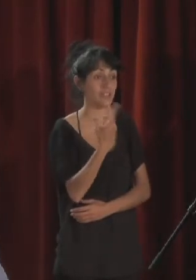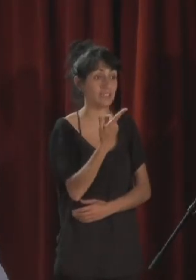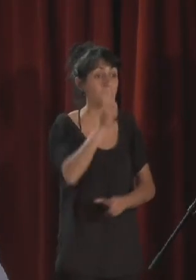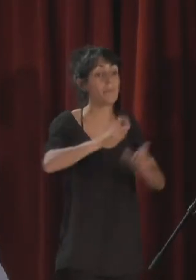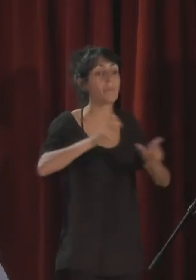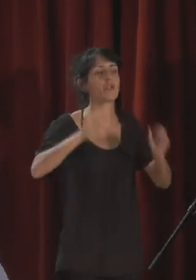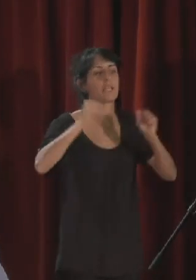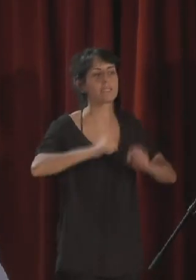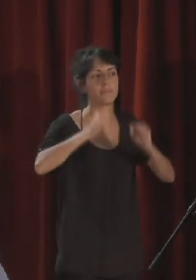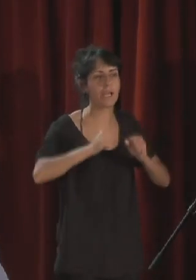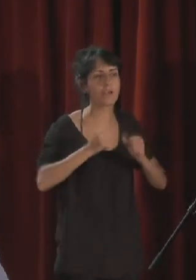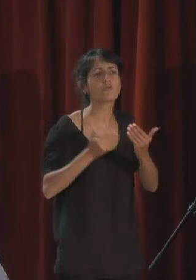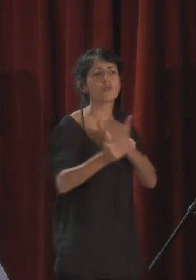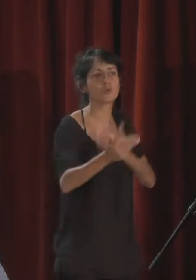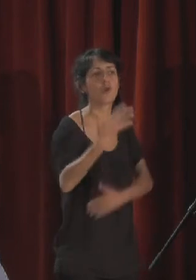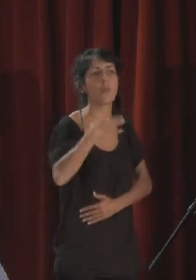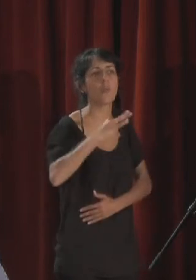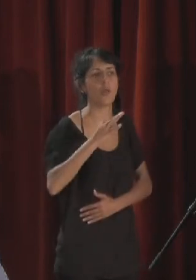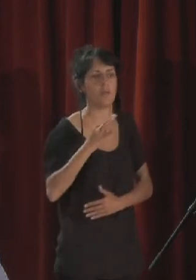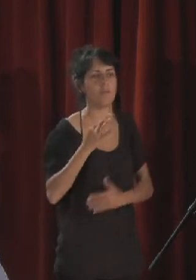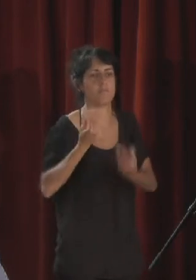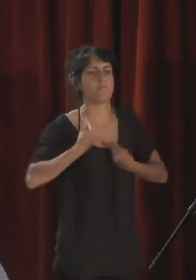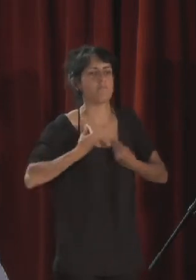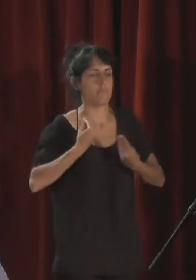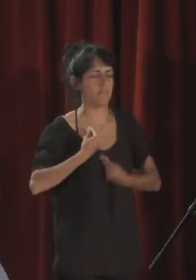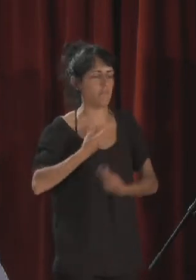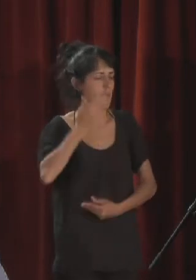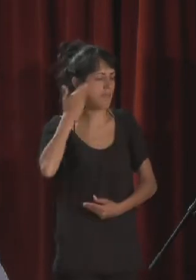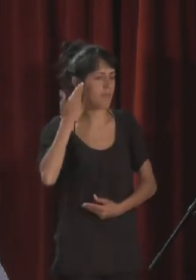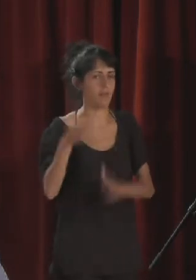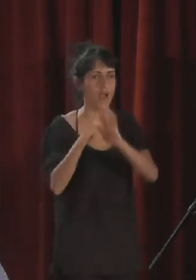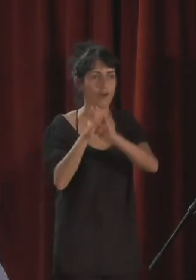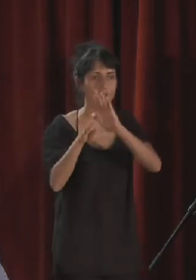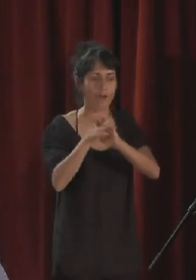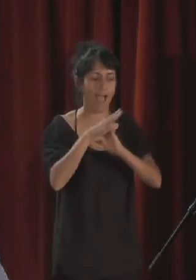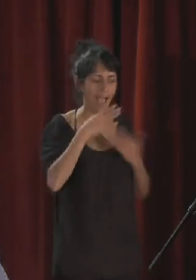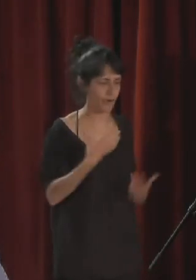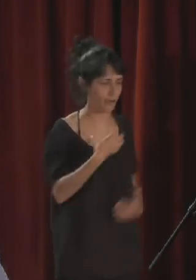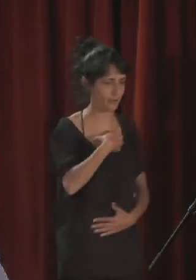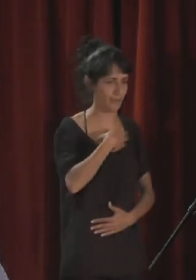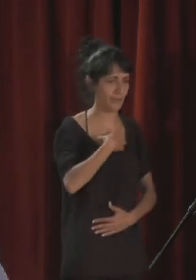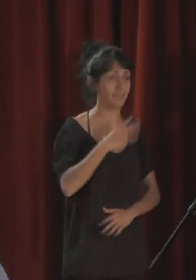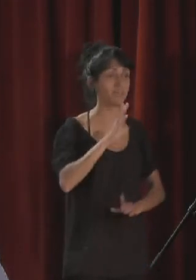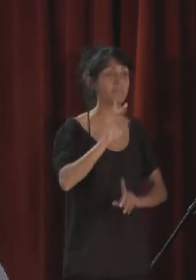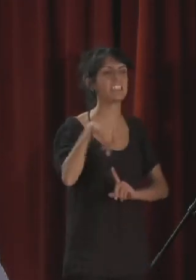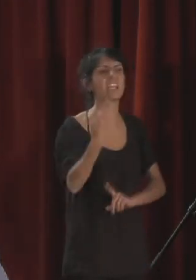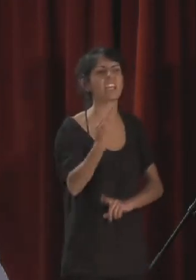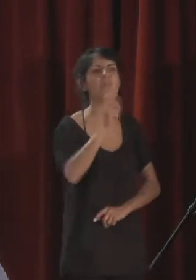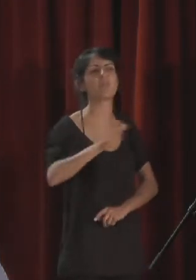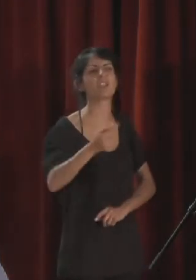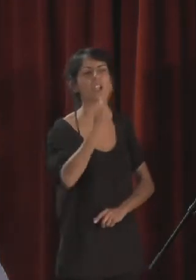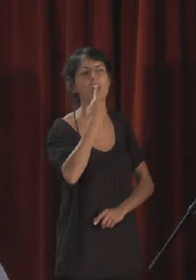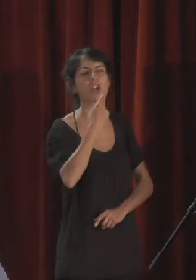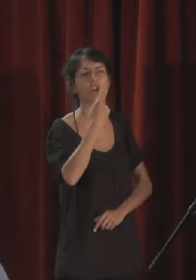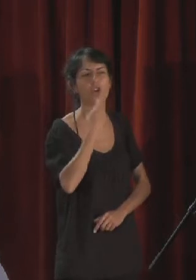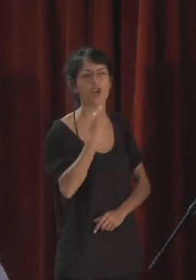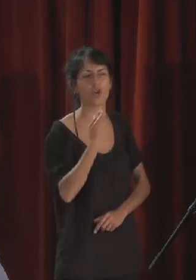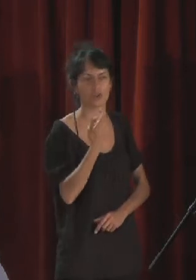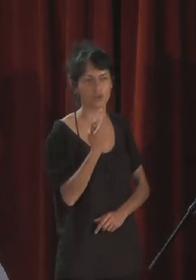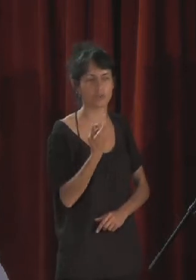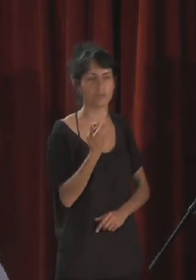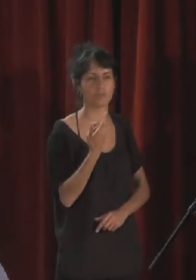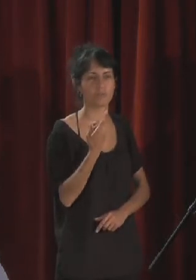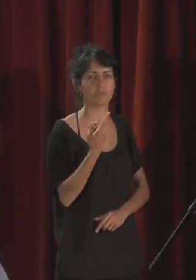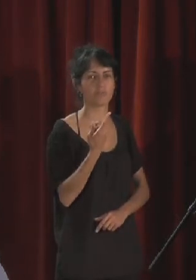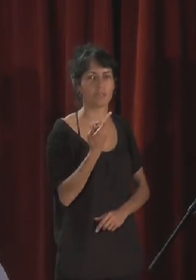a ter unha vida digna. Ian vir os roxos e nos iban quitar as propiedades, pero hai 400.000